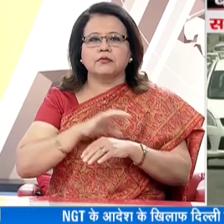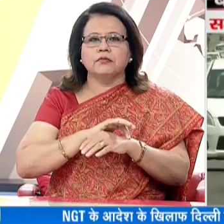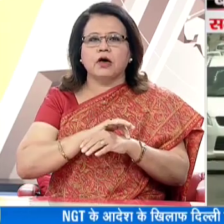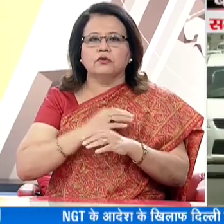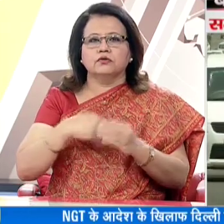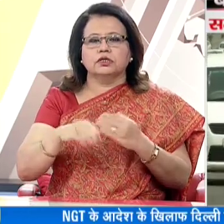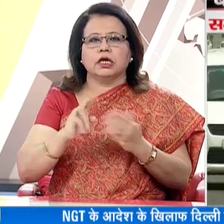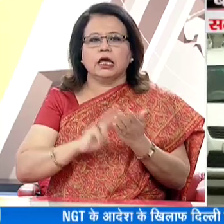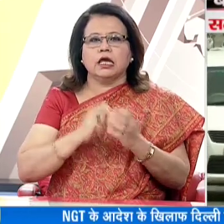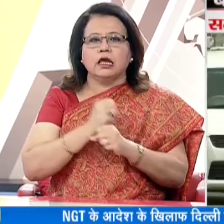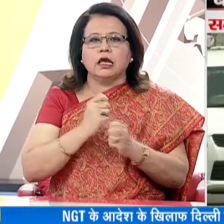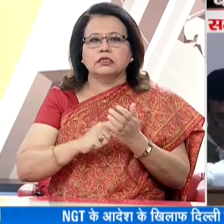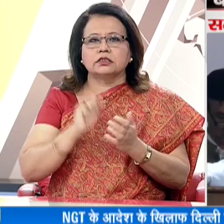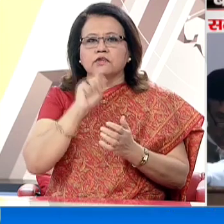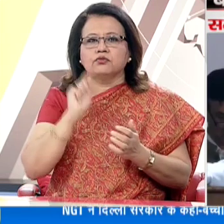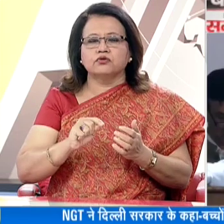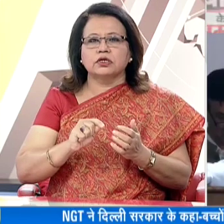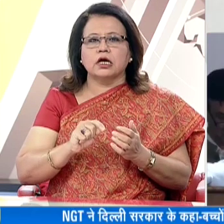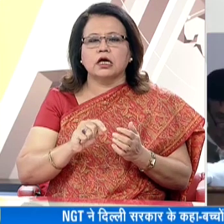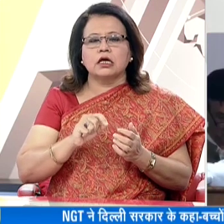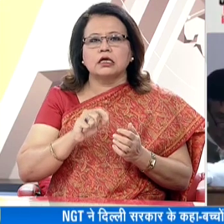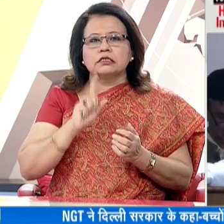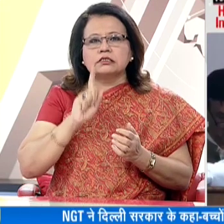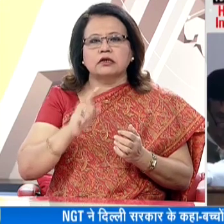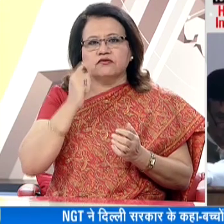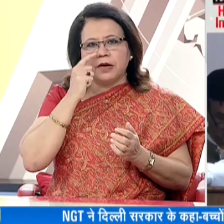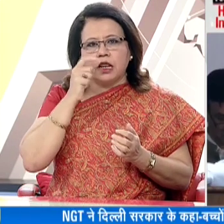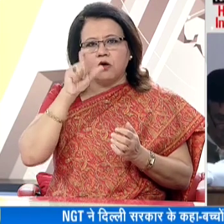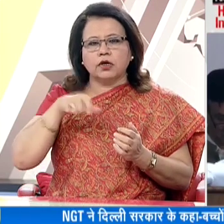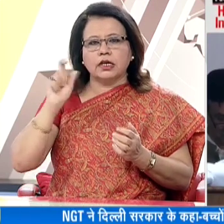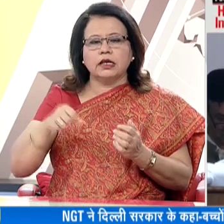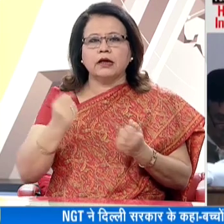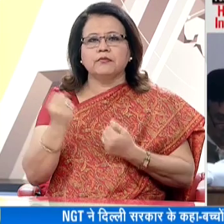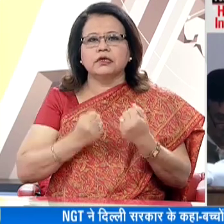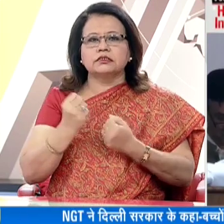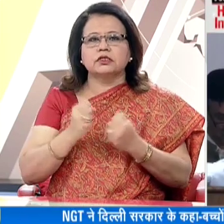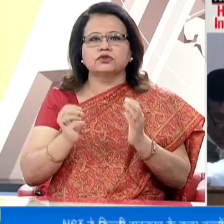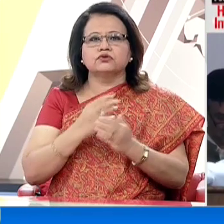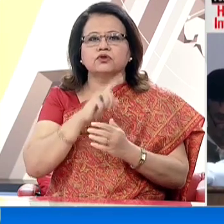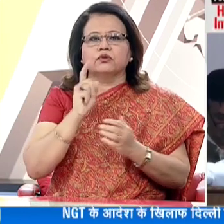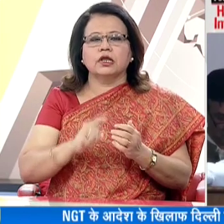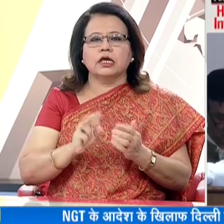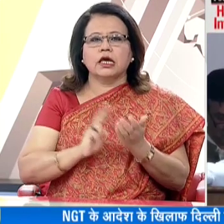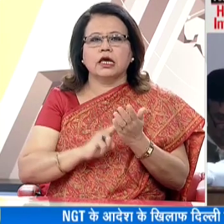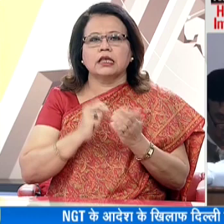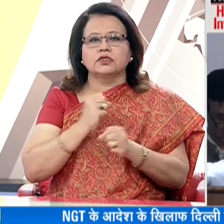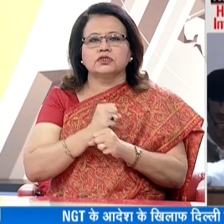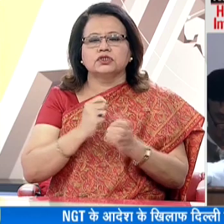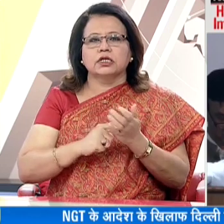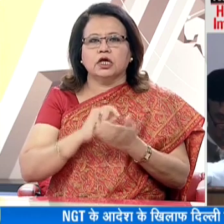जाएंगे। एनजीटी ने पूछा कि सिर्फ महिलाओं के लिए बसें क्यों नहीं चलाई जा सकती? एनजीटी ने पूछा कि जब रिपोर्ट में कहा